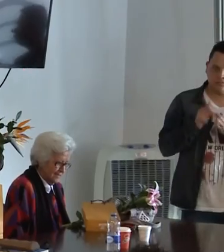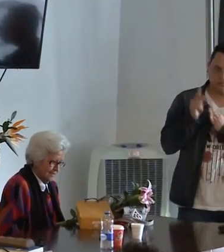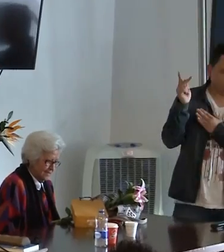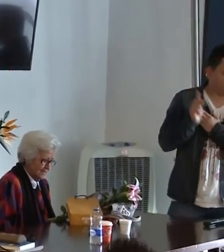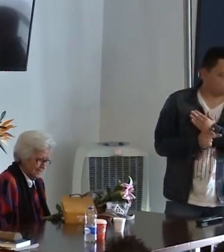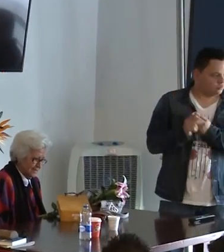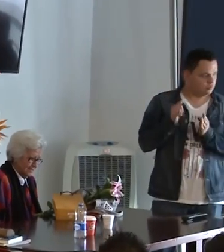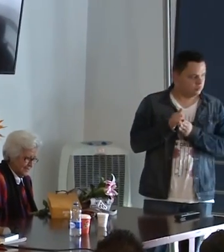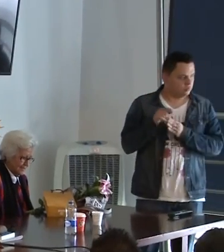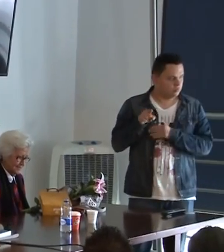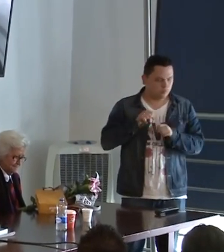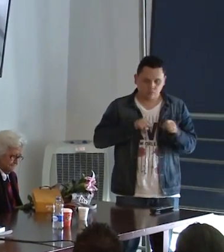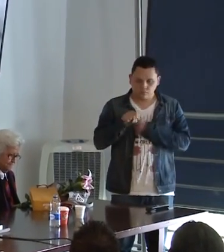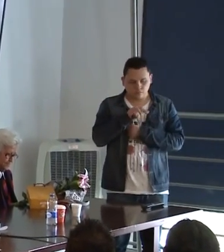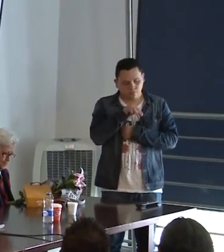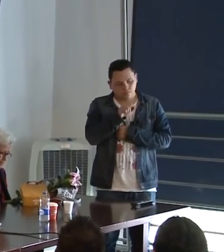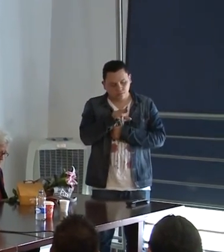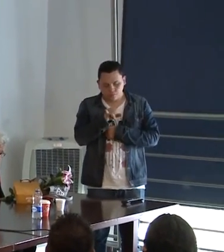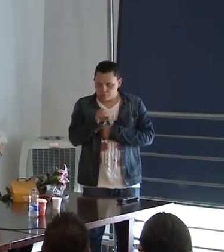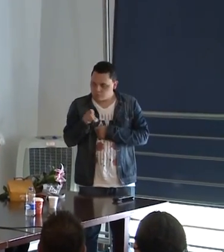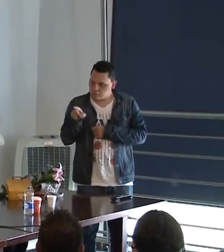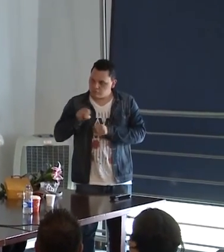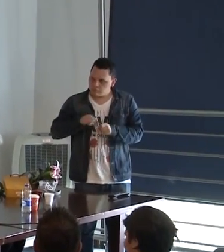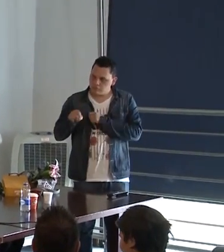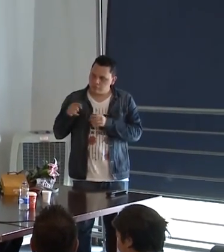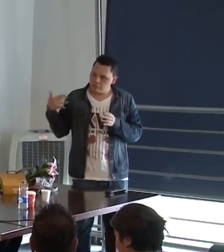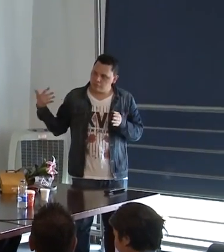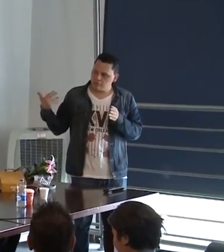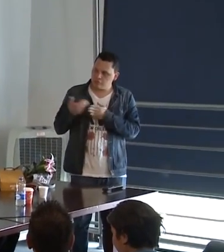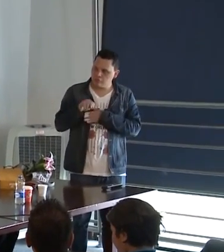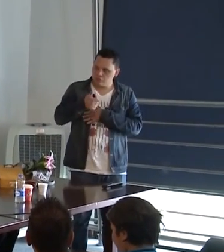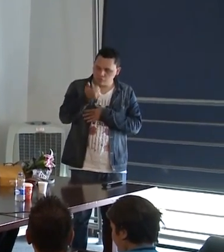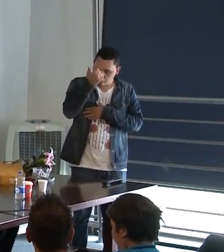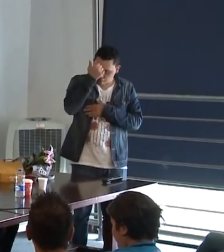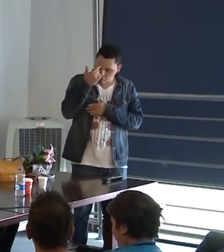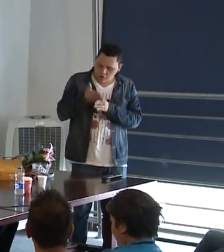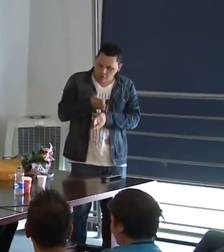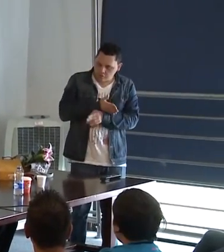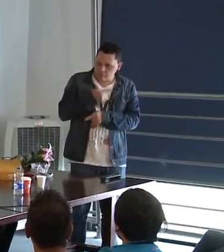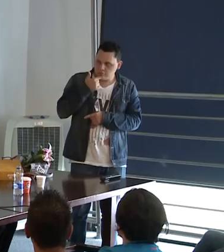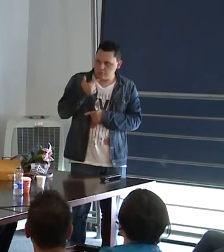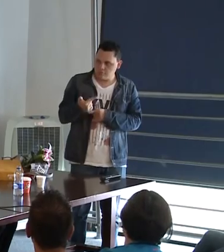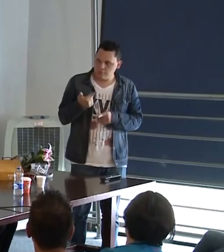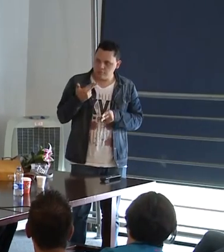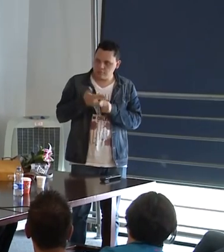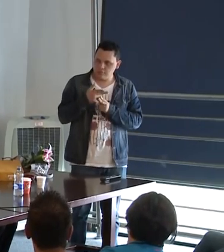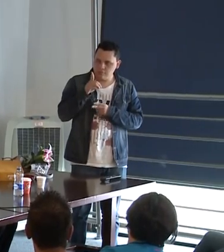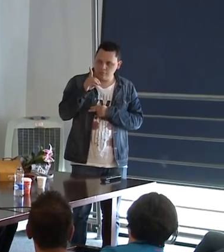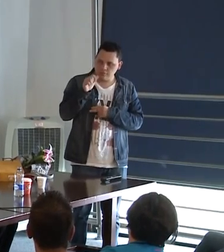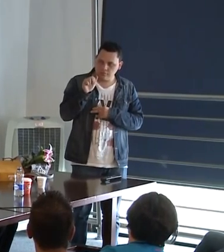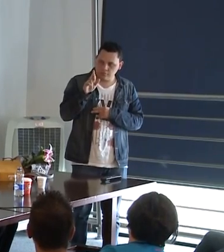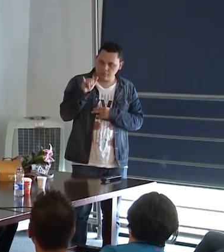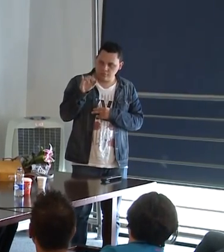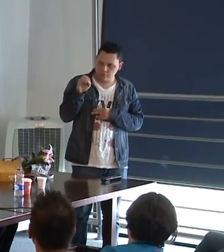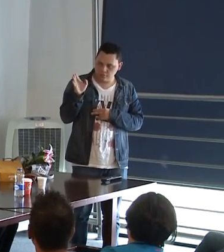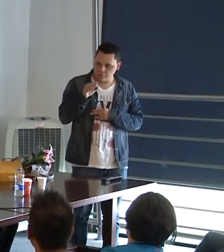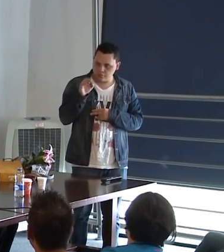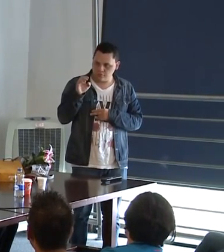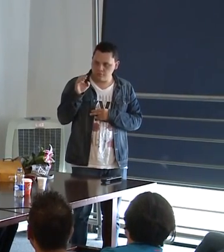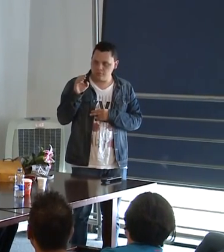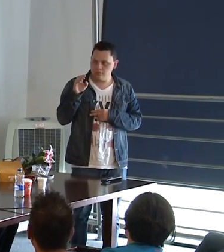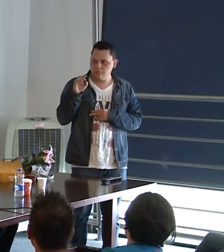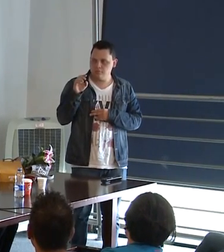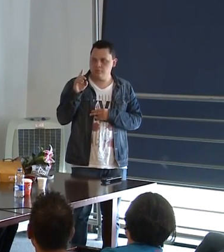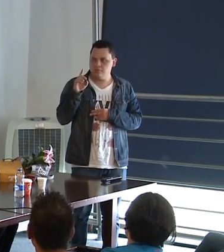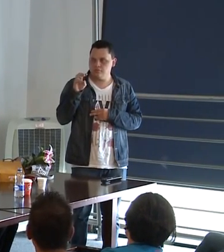proyecto que ha jalonado Mario, pues desde hace ya varias décadas han pasado otros profesores, además de los nombrados, como Dairo Elías,